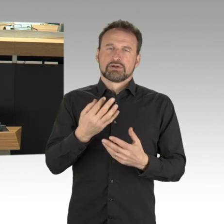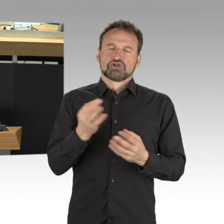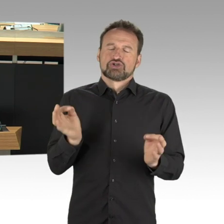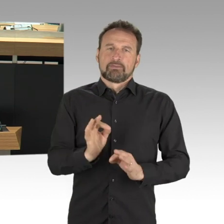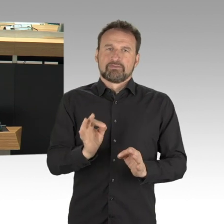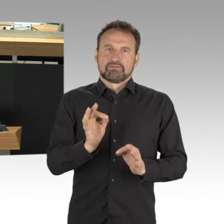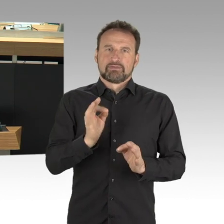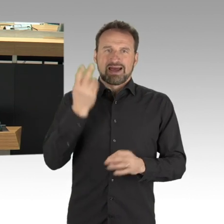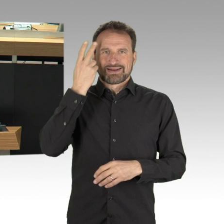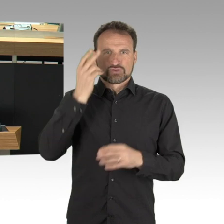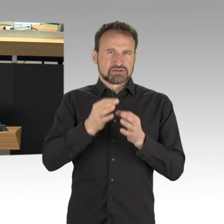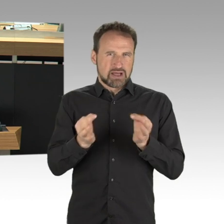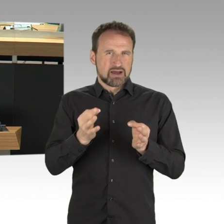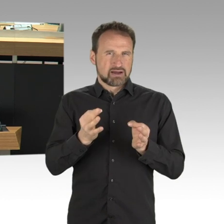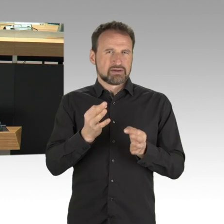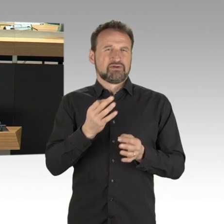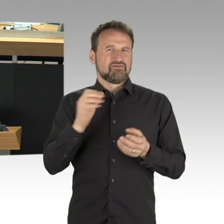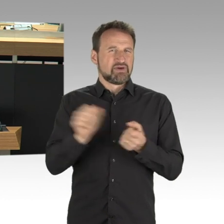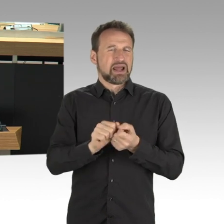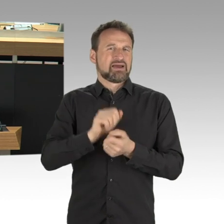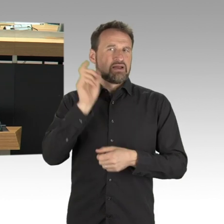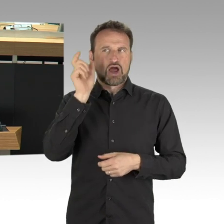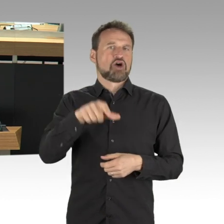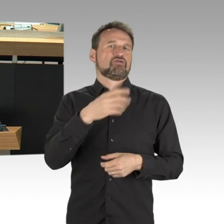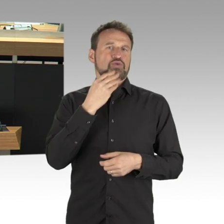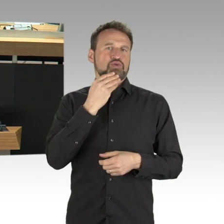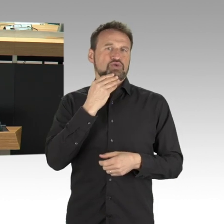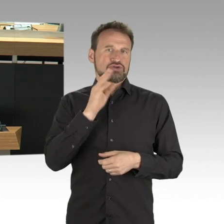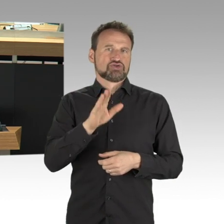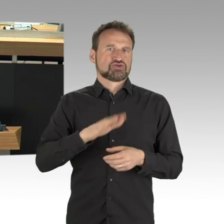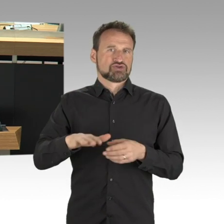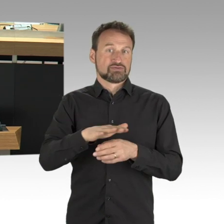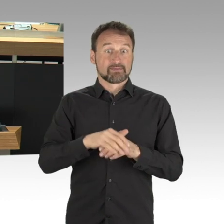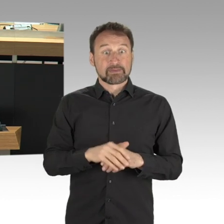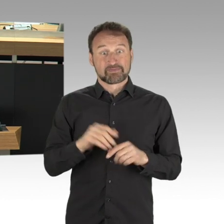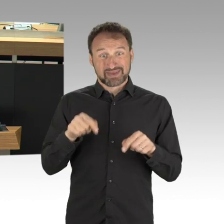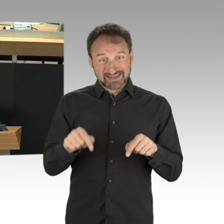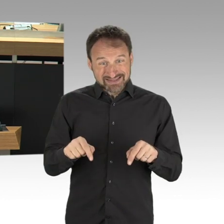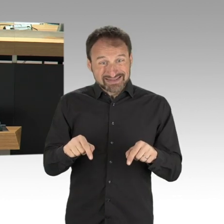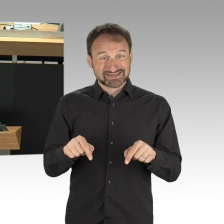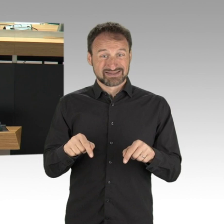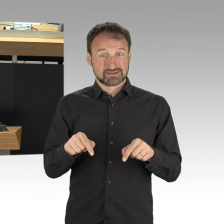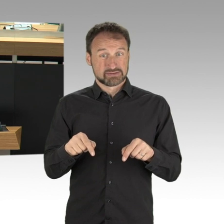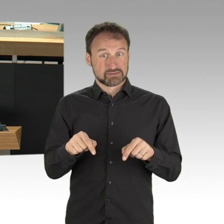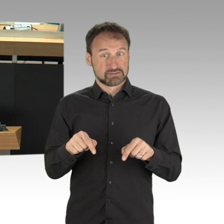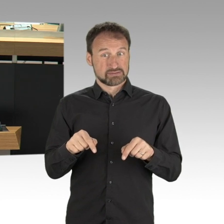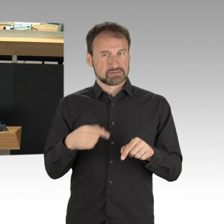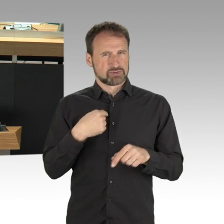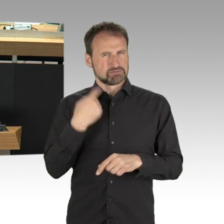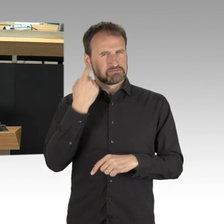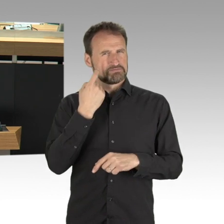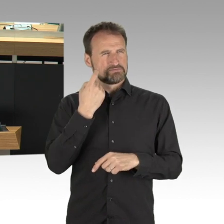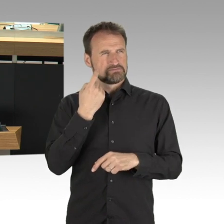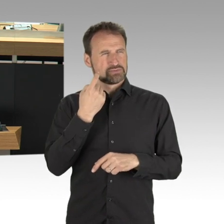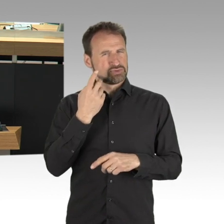Zugleich wurde an diesem Tag offensichtlich, warum es eben so war, dass nur 5 Fraktionen diesen Antrag erarbeitet haben, denn der